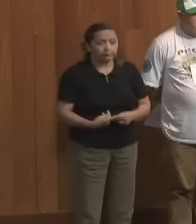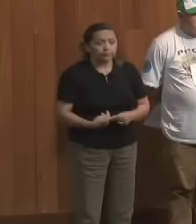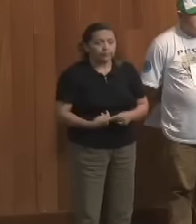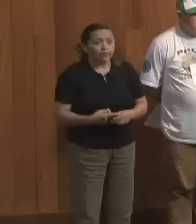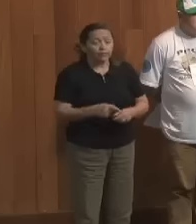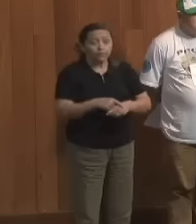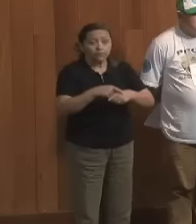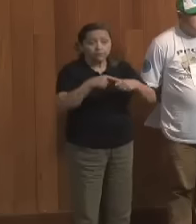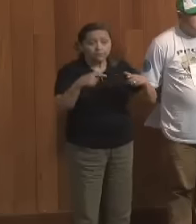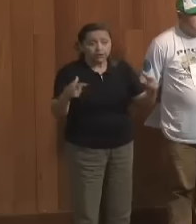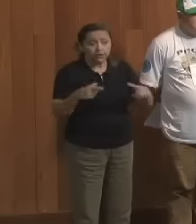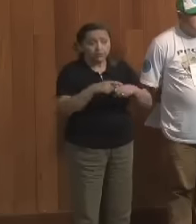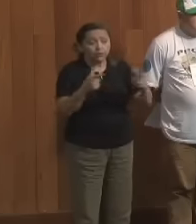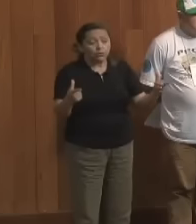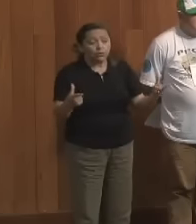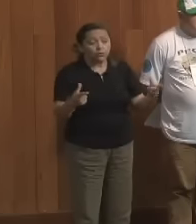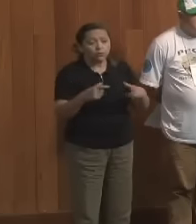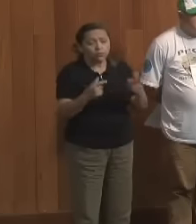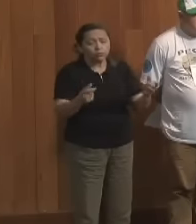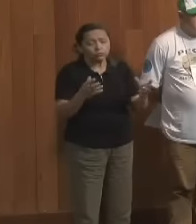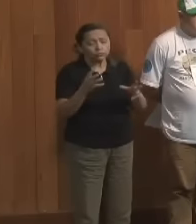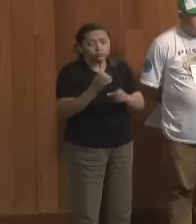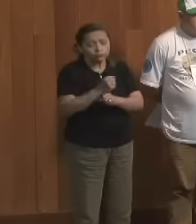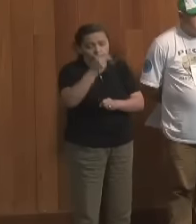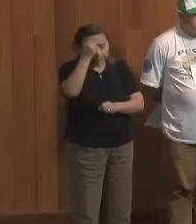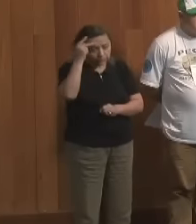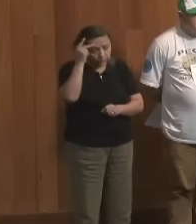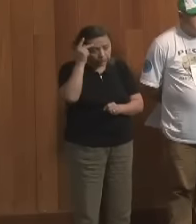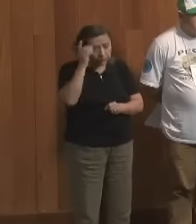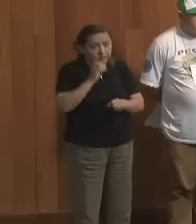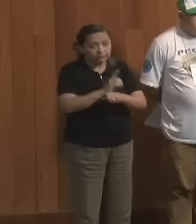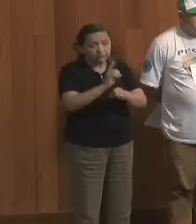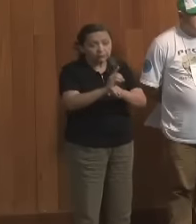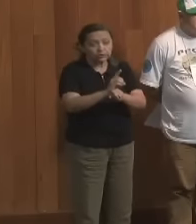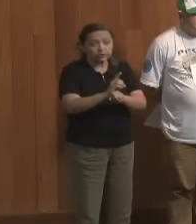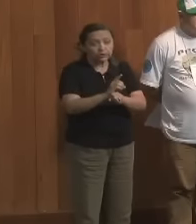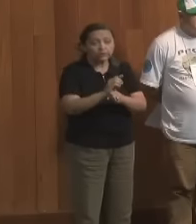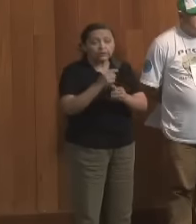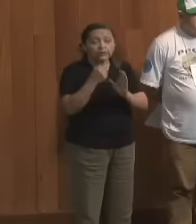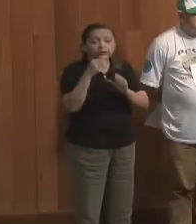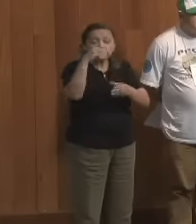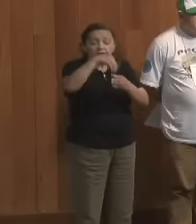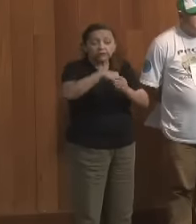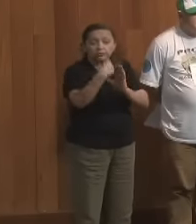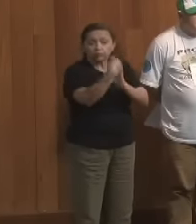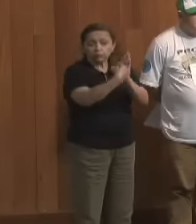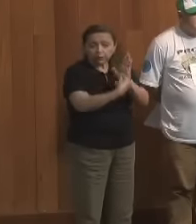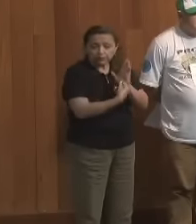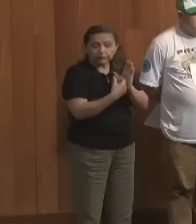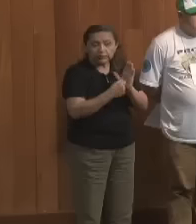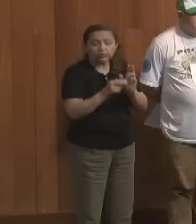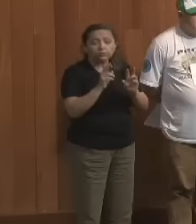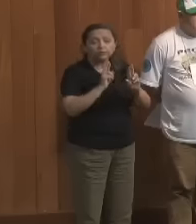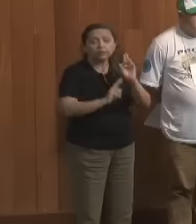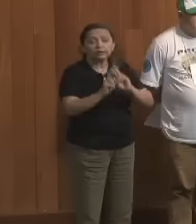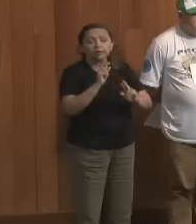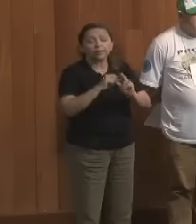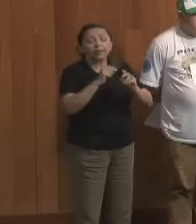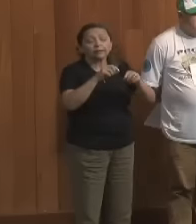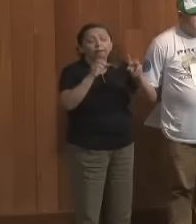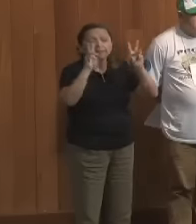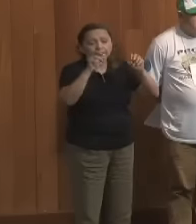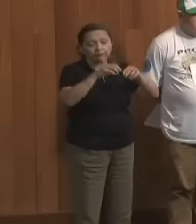O maior número de defensores inseridos no programa de proteção aos defensores de direitos humanos estão relacionados à questão de